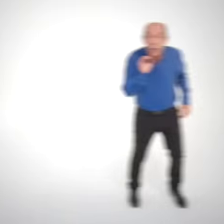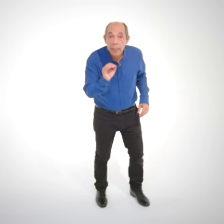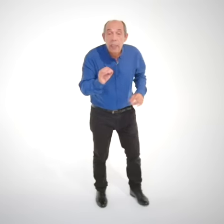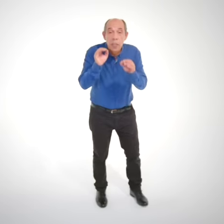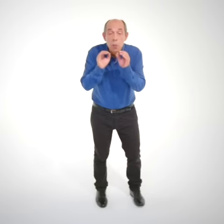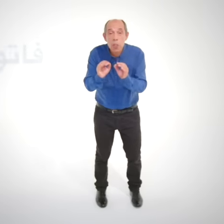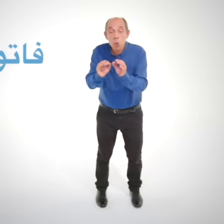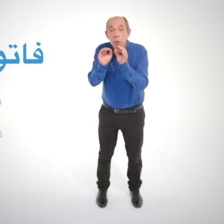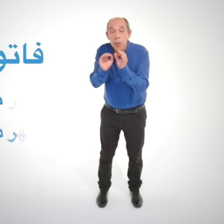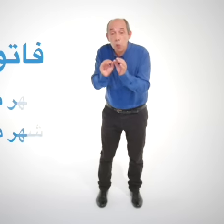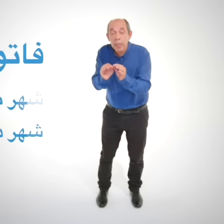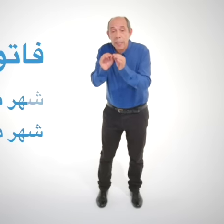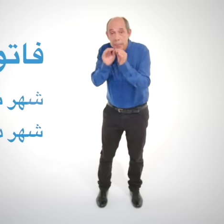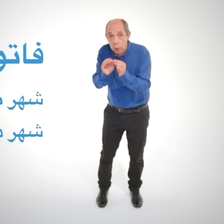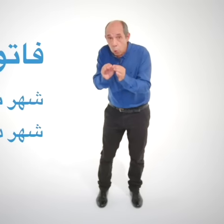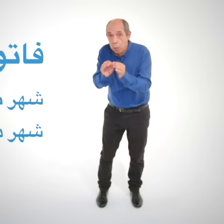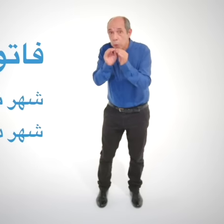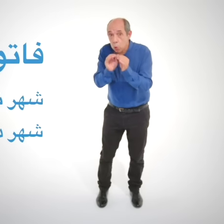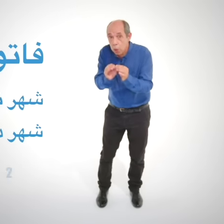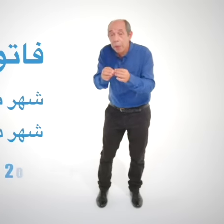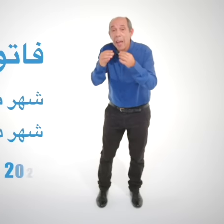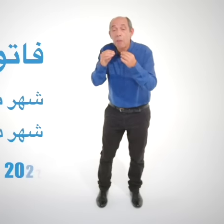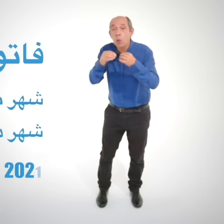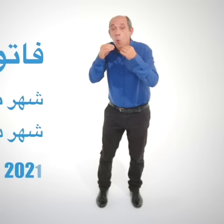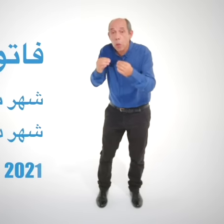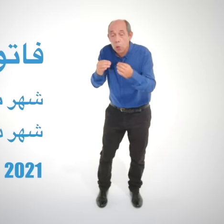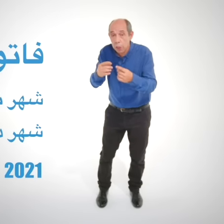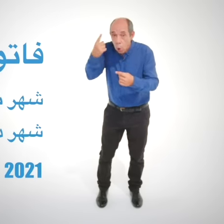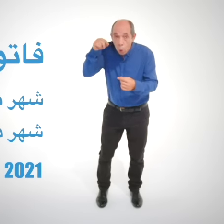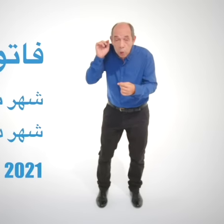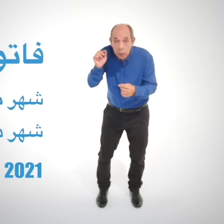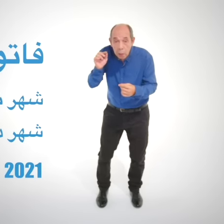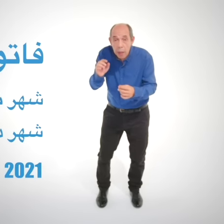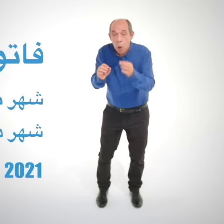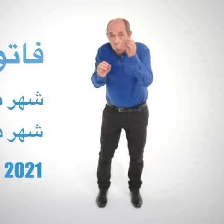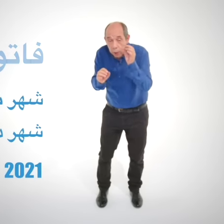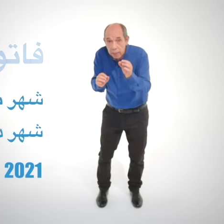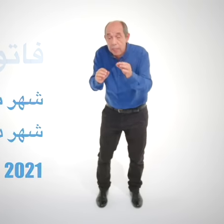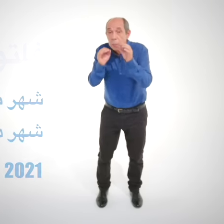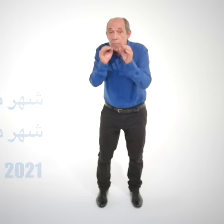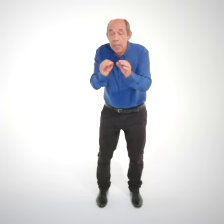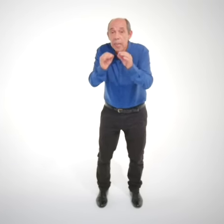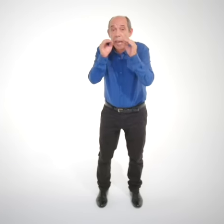إذن نمشي نشوف الفاتورات ديال نوفمبر دجنبر 2021 ونرد البال ونقتصد من استهلاك